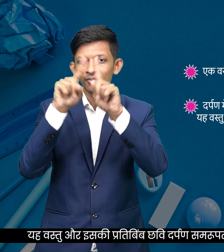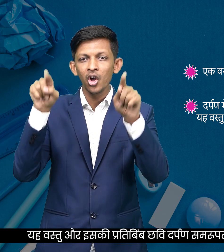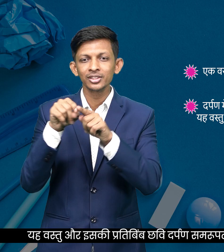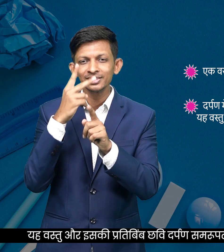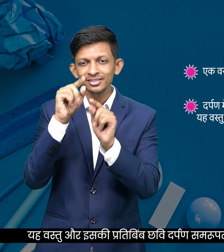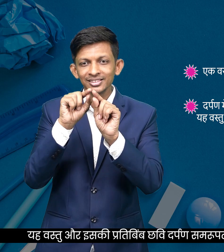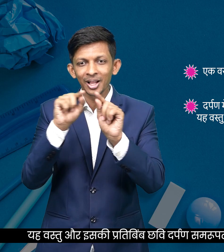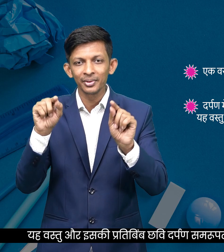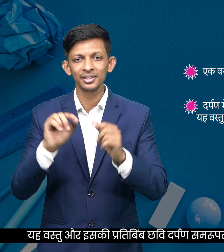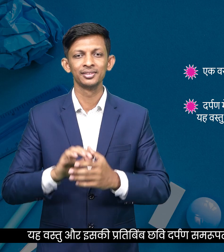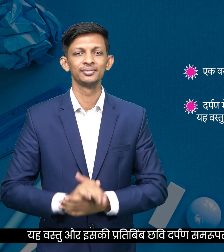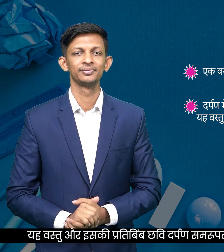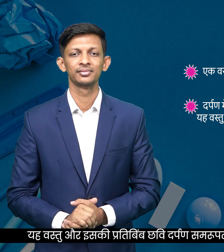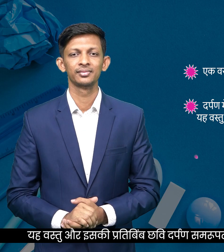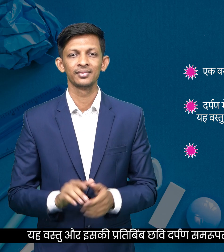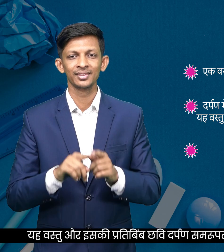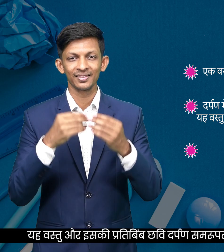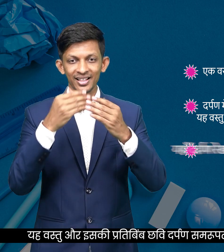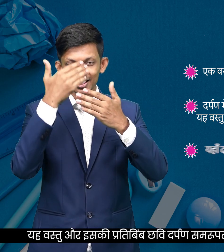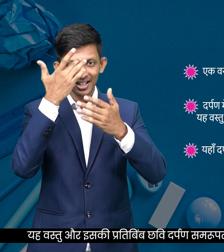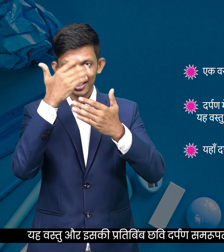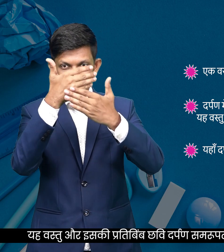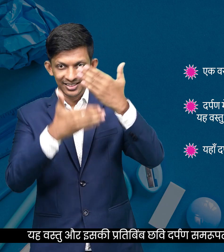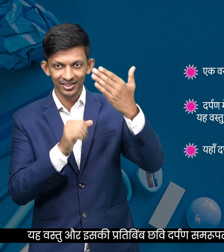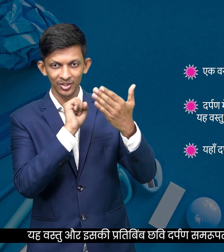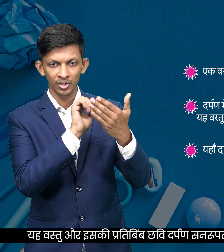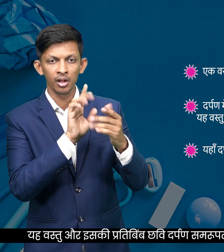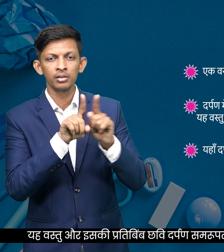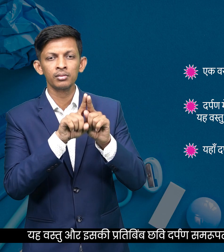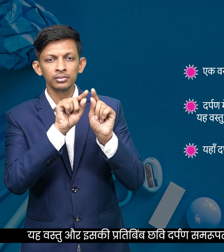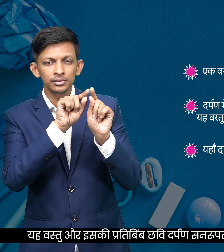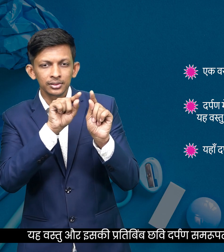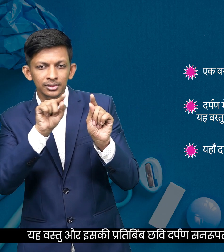समरूपता दिखाती है। यहाँ दर्पण रेखा समरूपता की रेखा है।